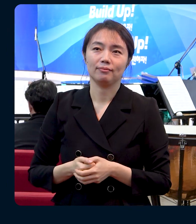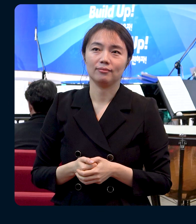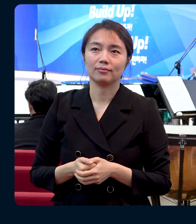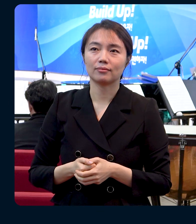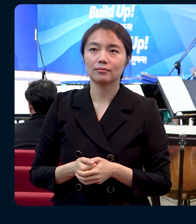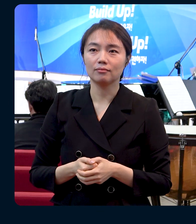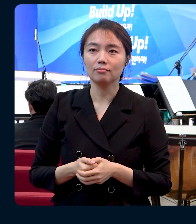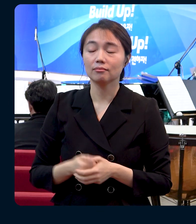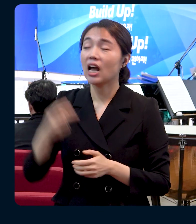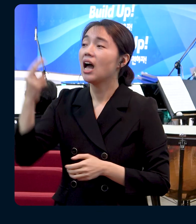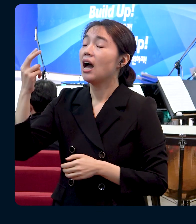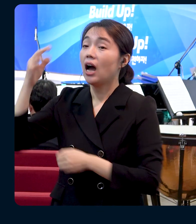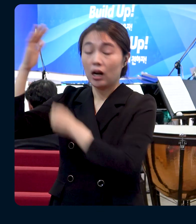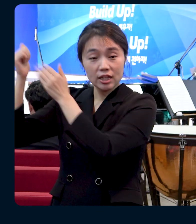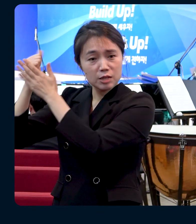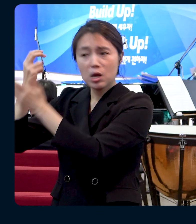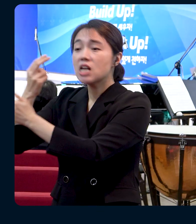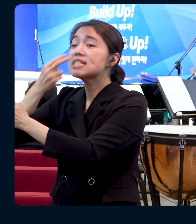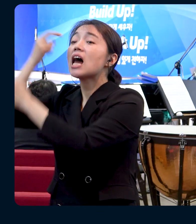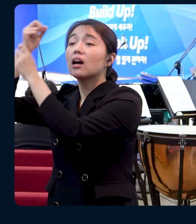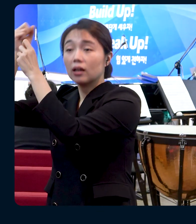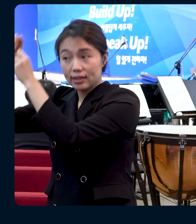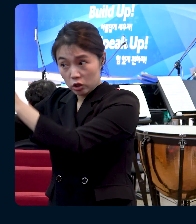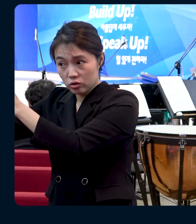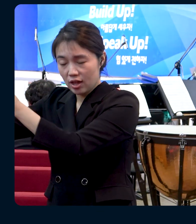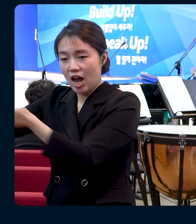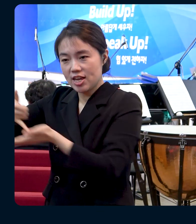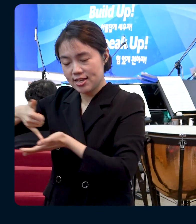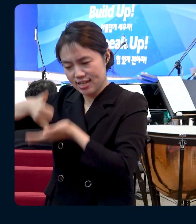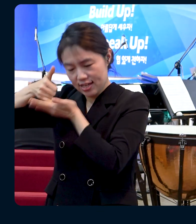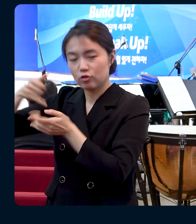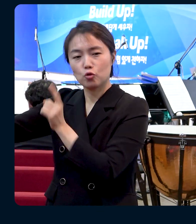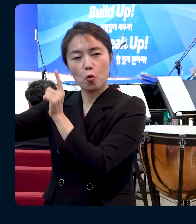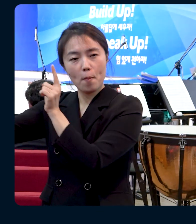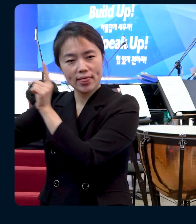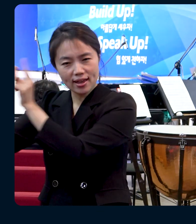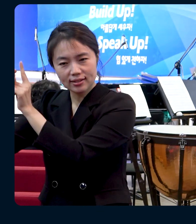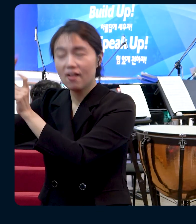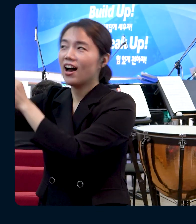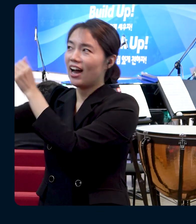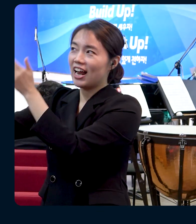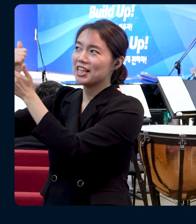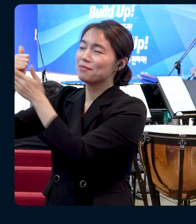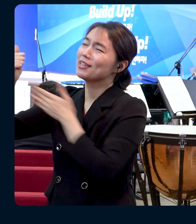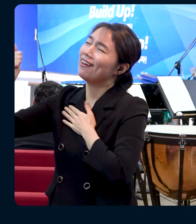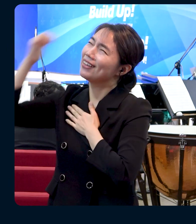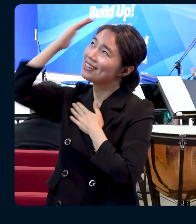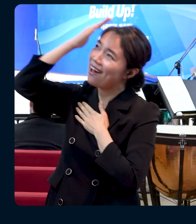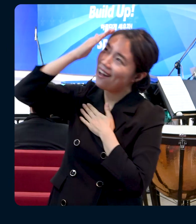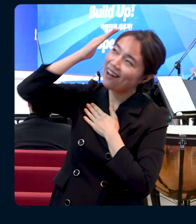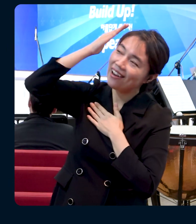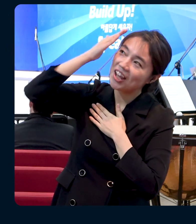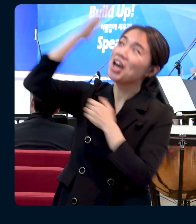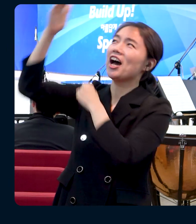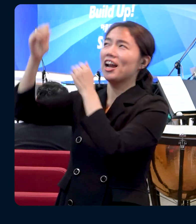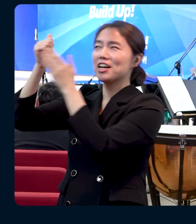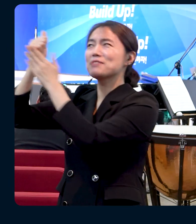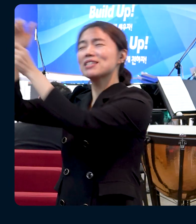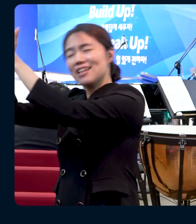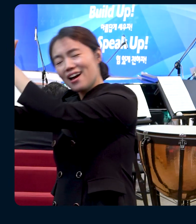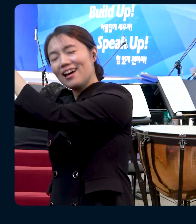하나님을 사랑하는 거예요. 예, 살아계신 하나님을 인격적으로 만나서 그분의 사랑을 받고